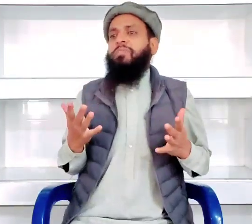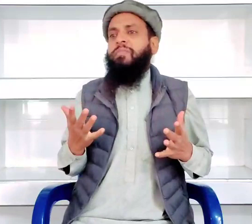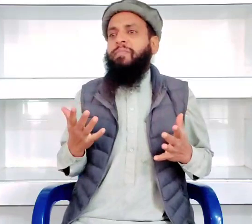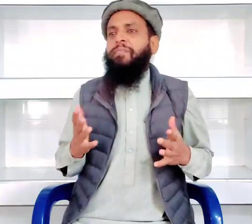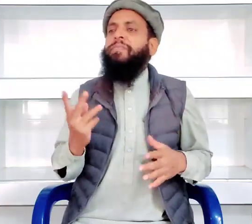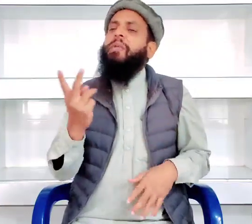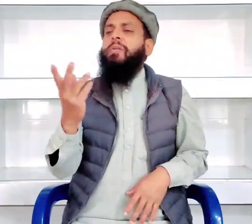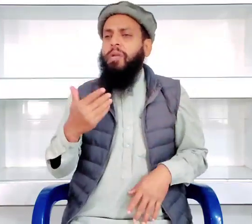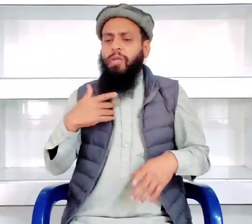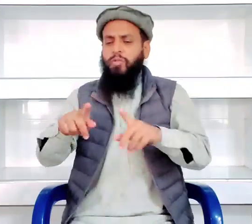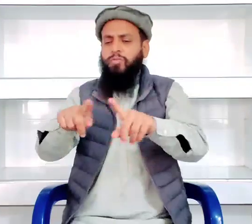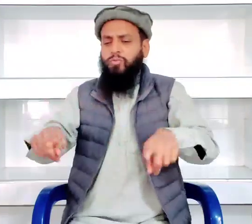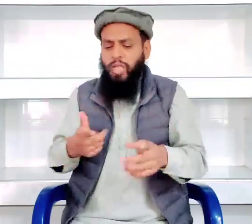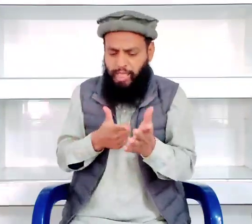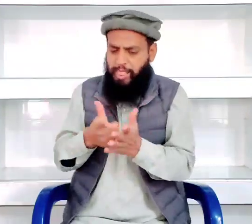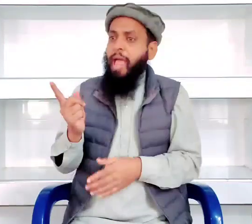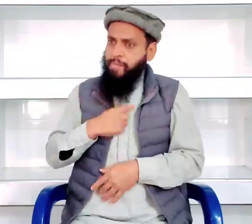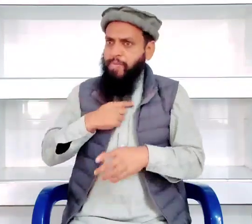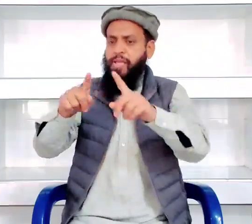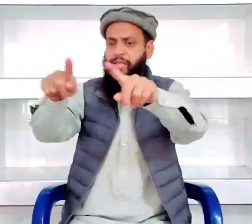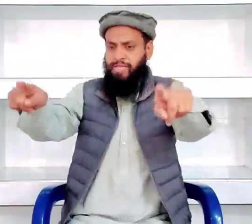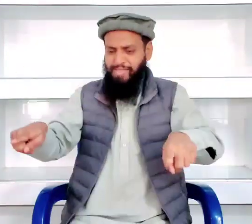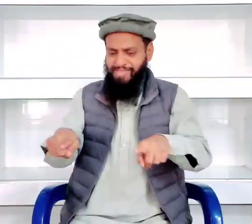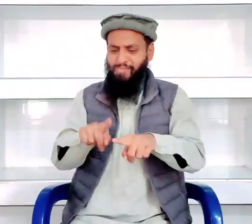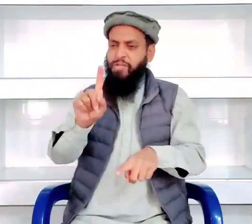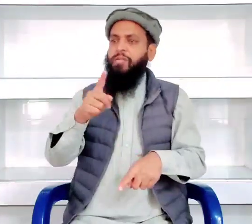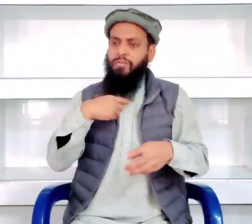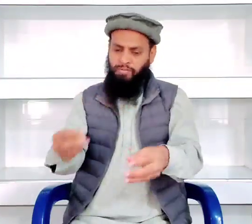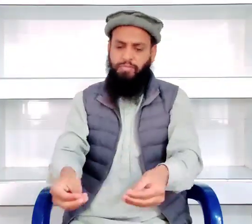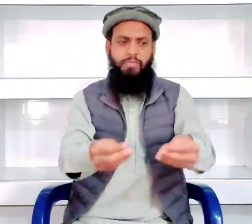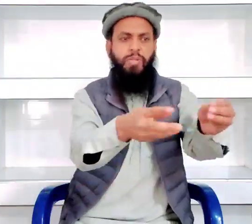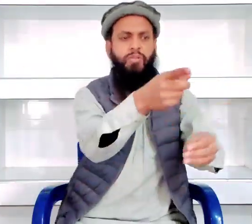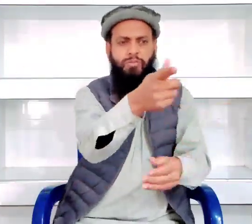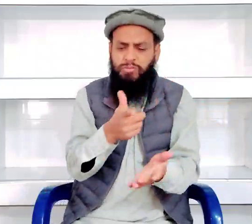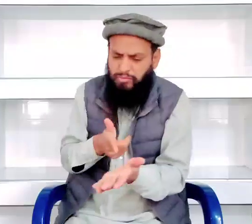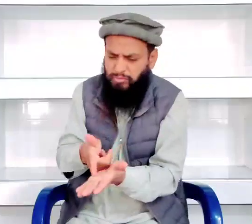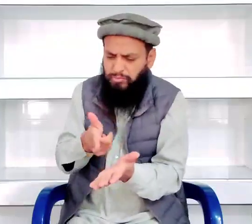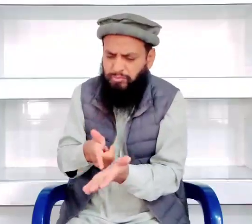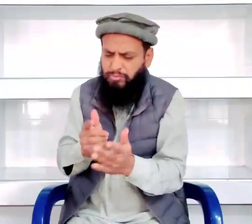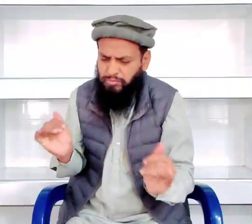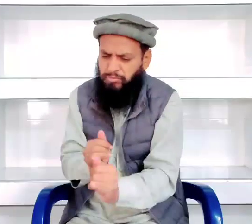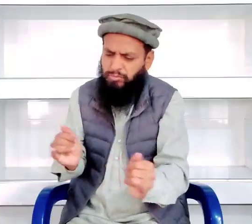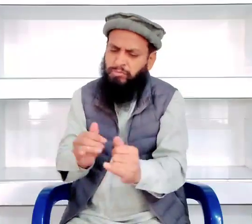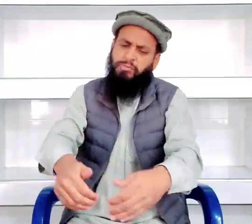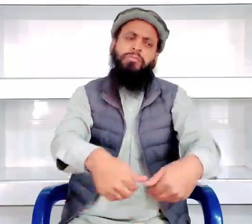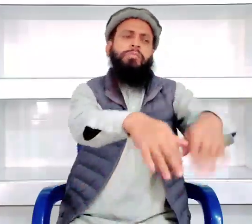جاندا أو مخابرة كيا جاندا أو إس طرح ميرے محبوب صلى الله عليه وسلم نے نہ ہاں منا فرمایا ہے ہم